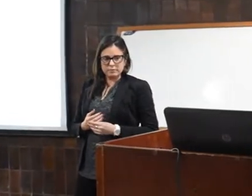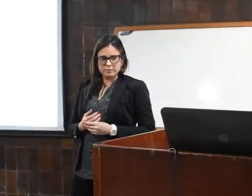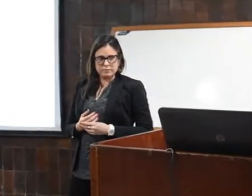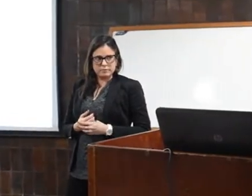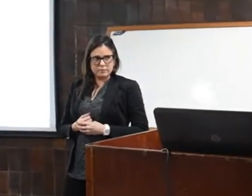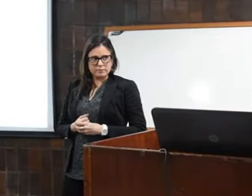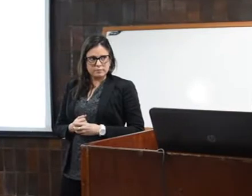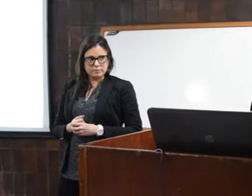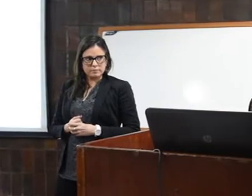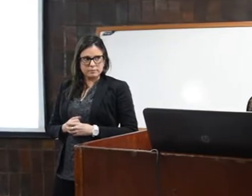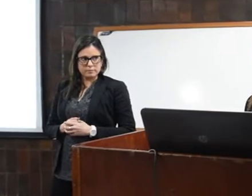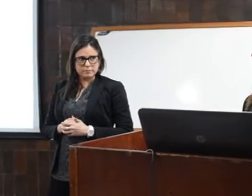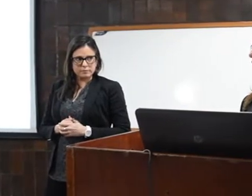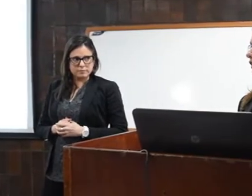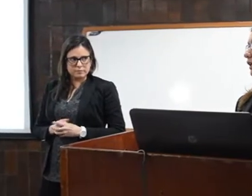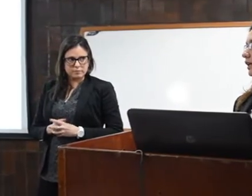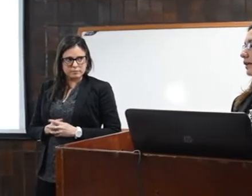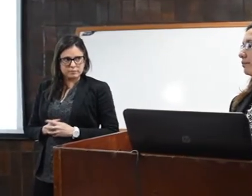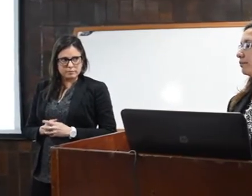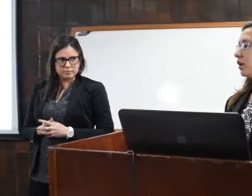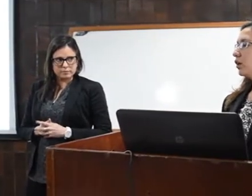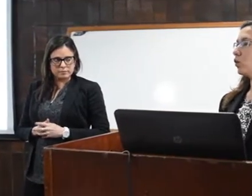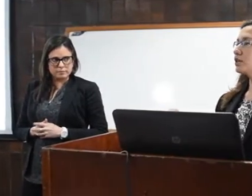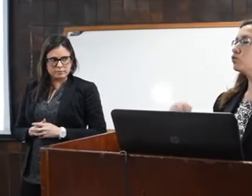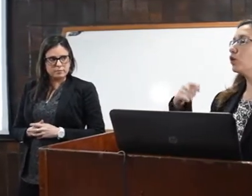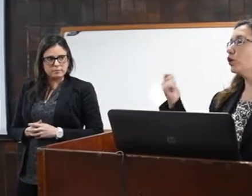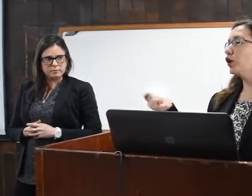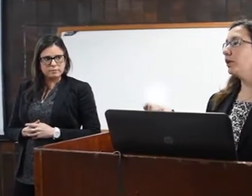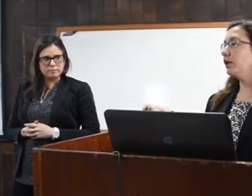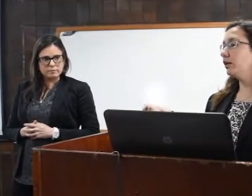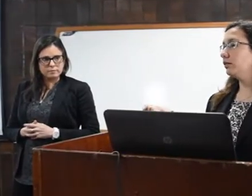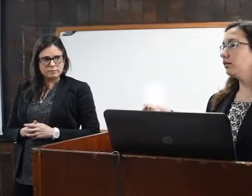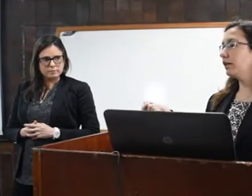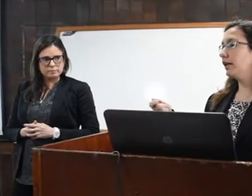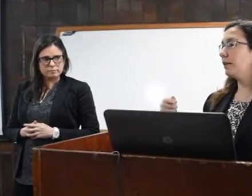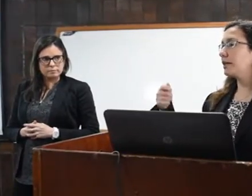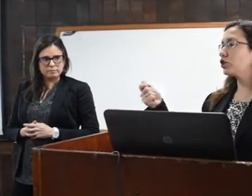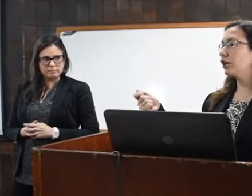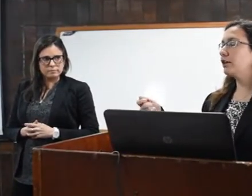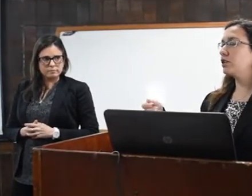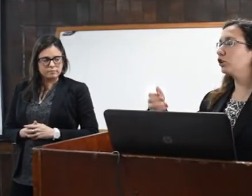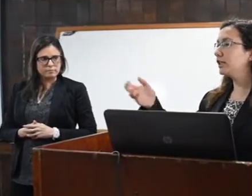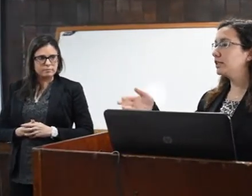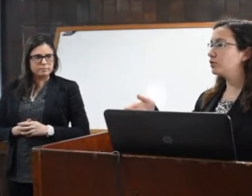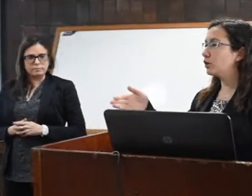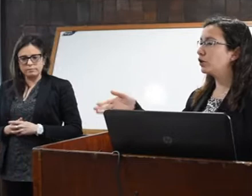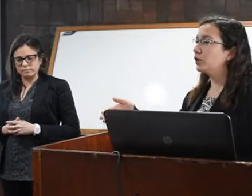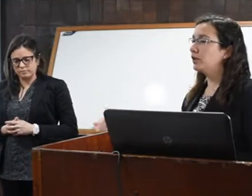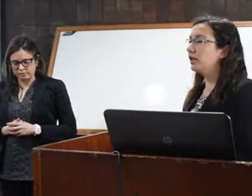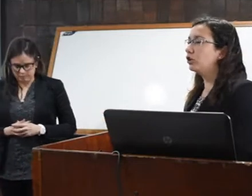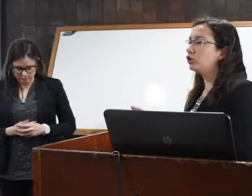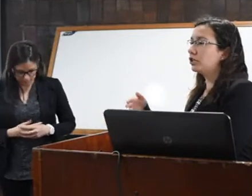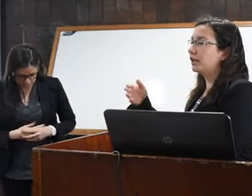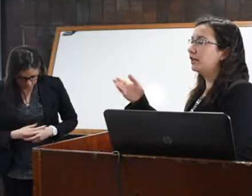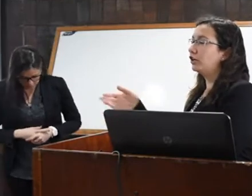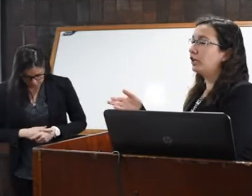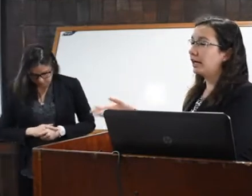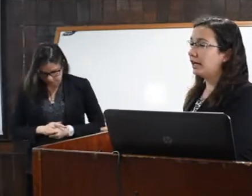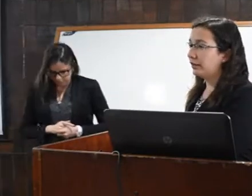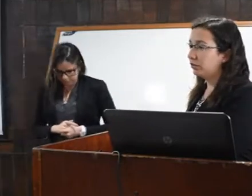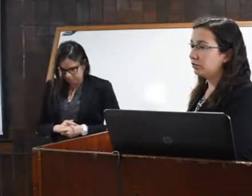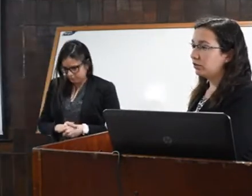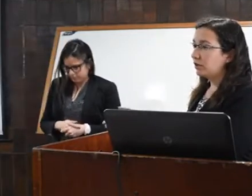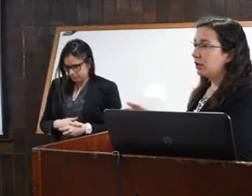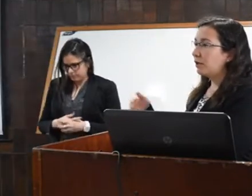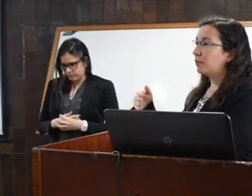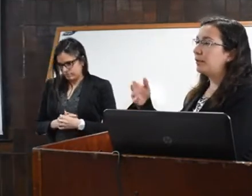habla hoy ponemos como siempre en este caso este es un seguro de vida que la persona vos tenés un seguro de vida los herederos legales